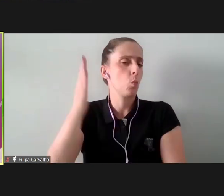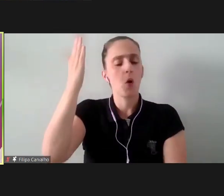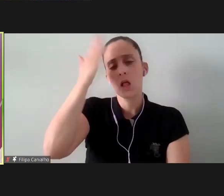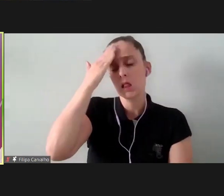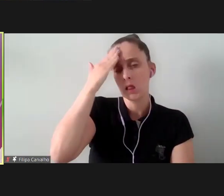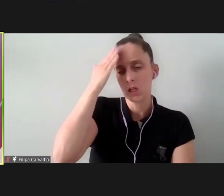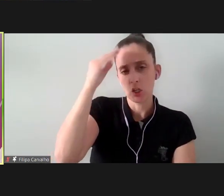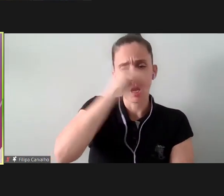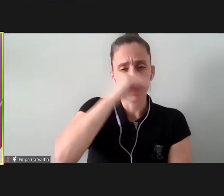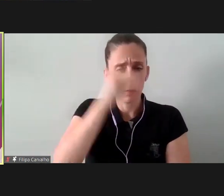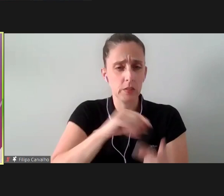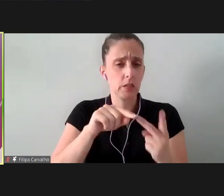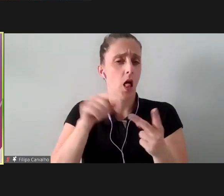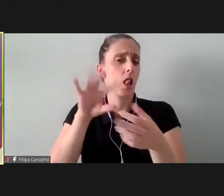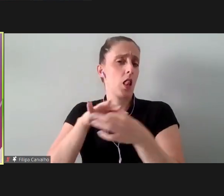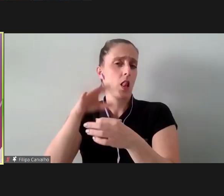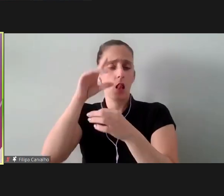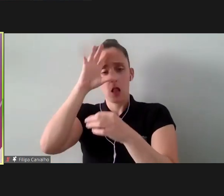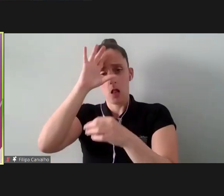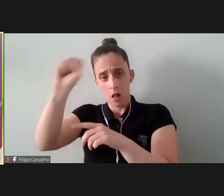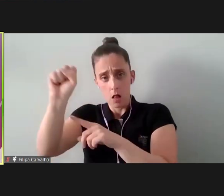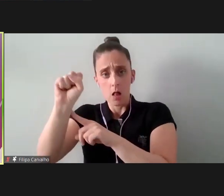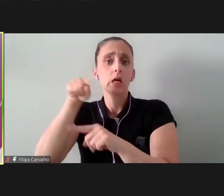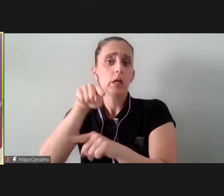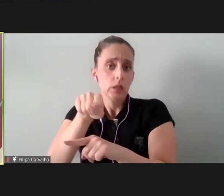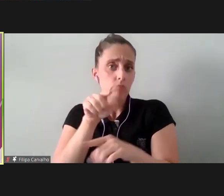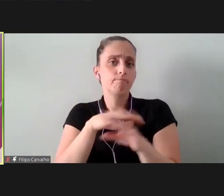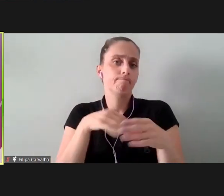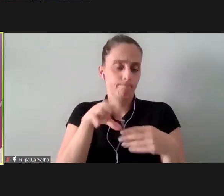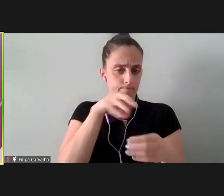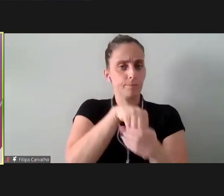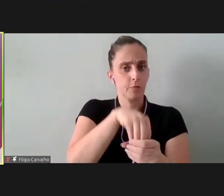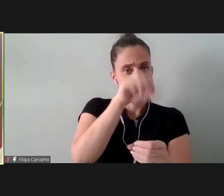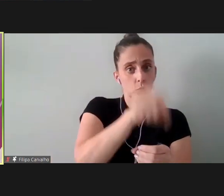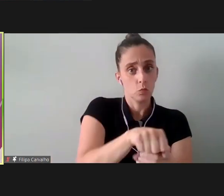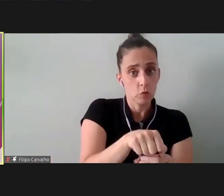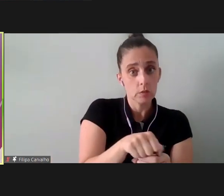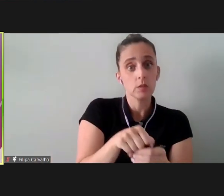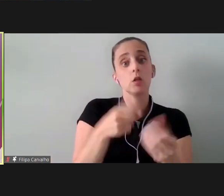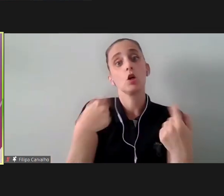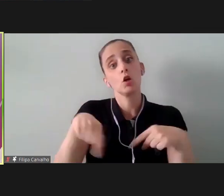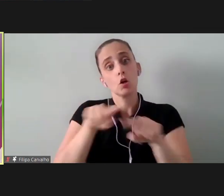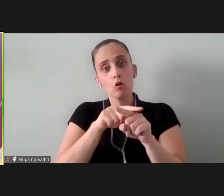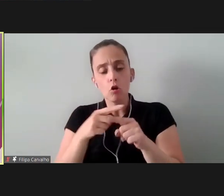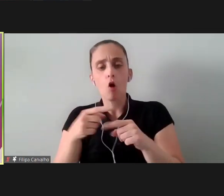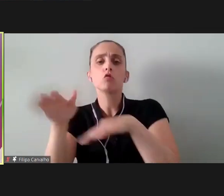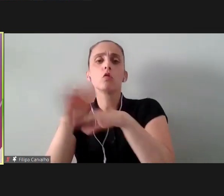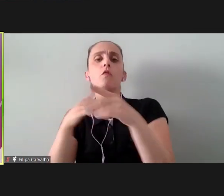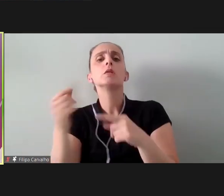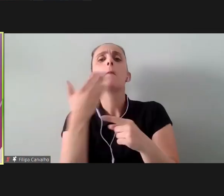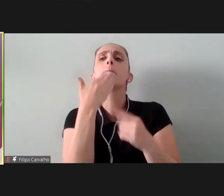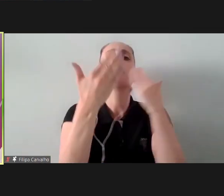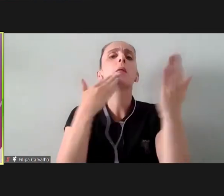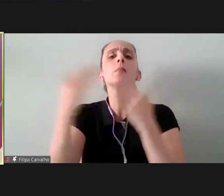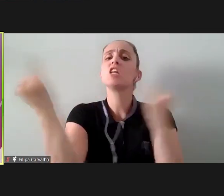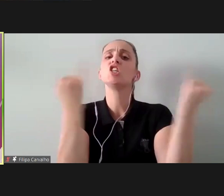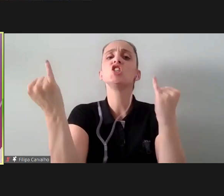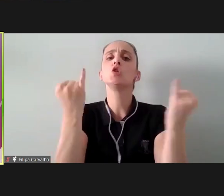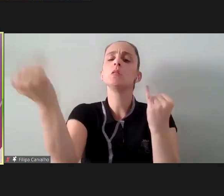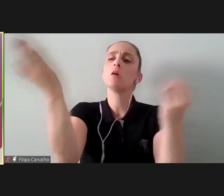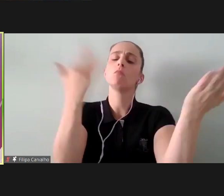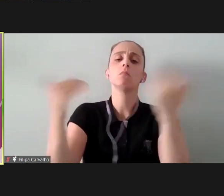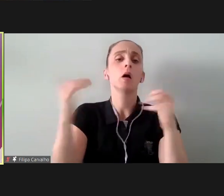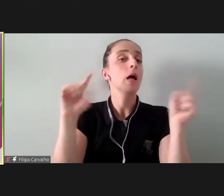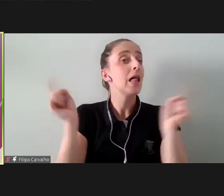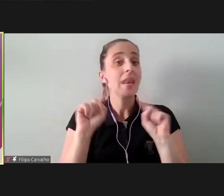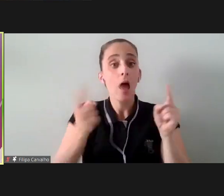administração pública, ela hoje é construída em consórcio. E aqui, o construído em consórcio não é encomendar às instituições de ensino superior a oferta.